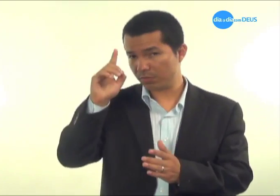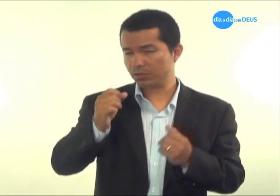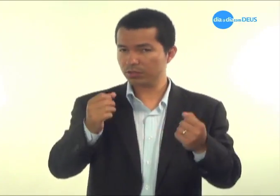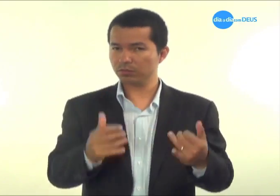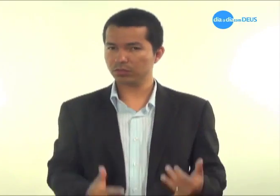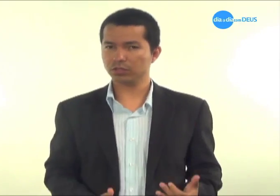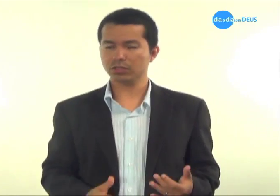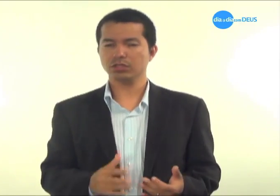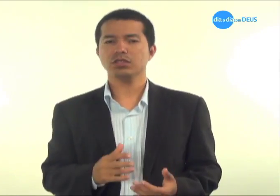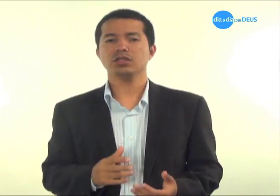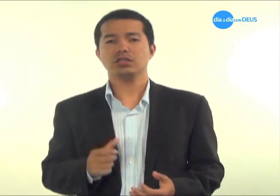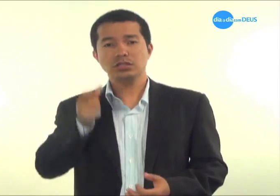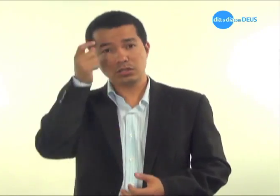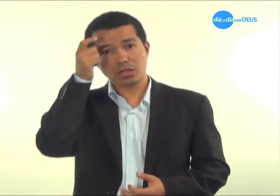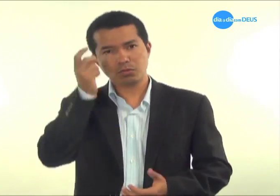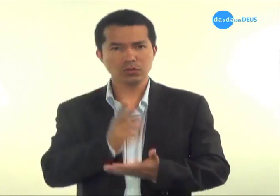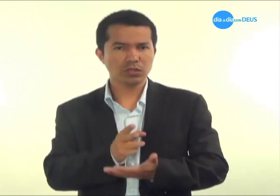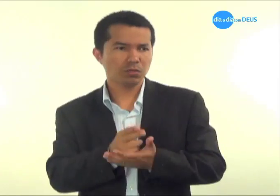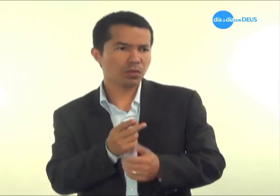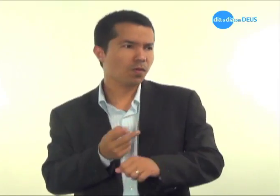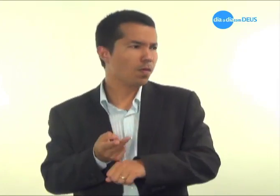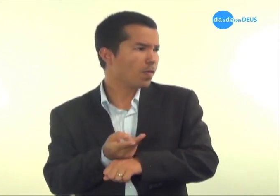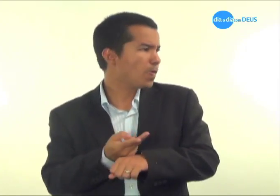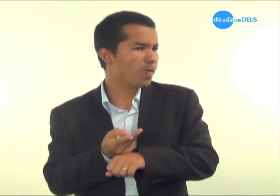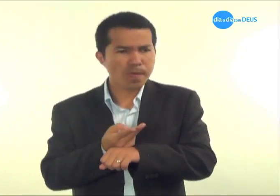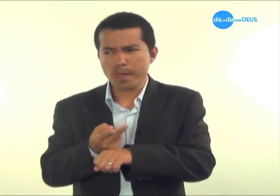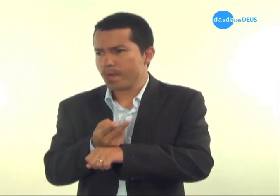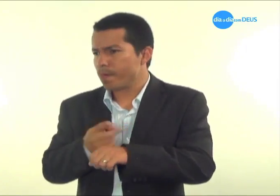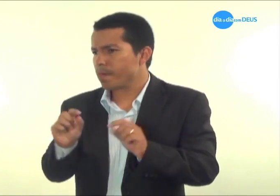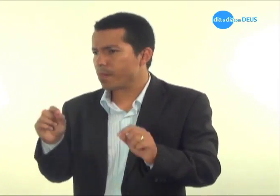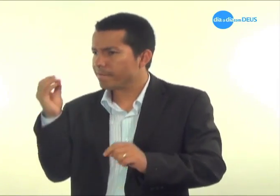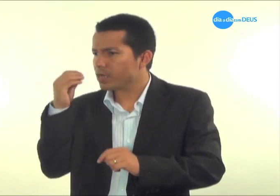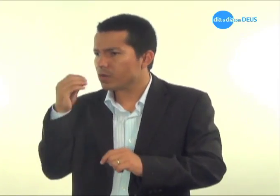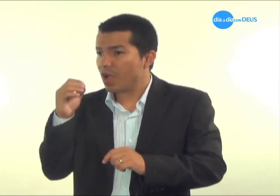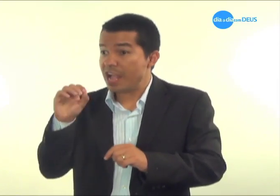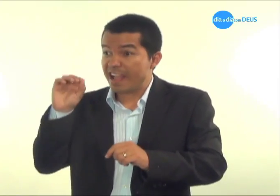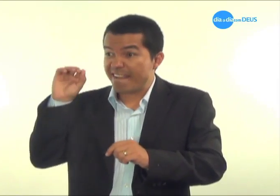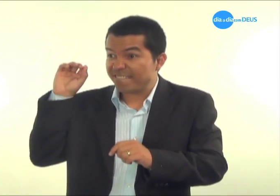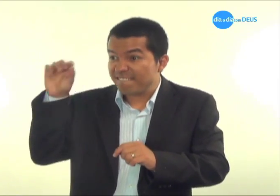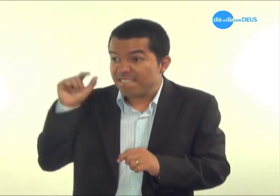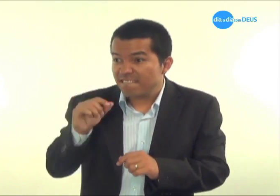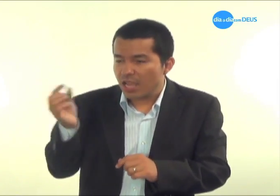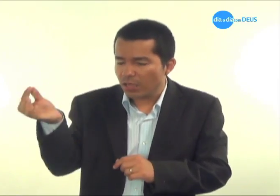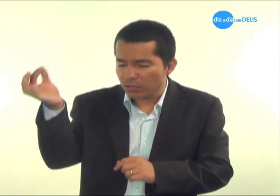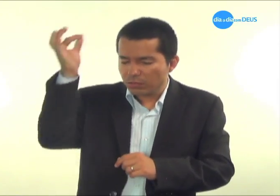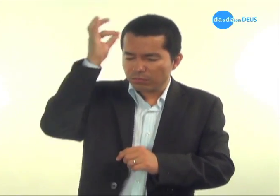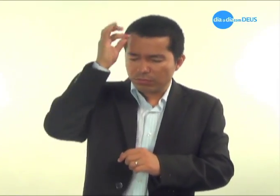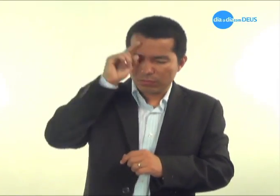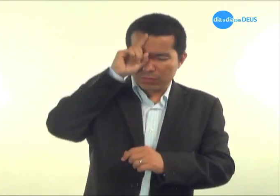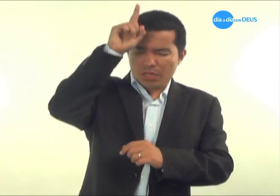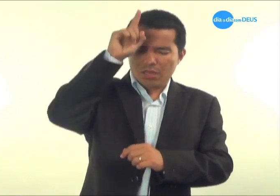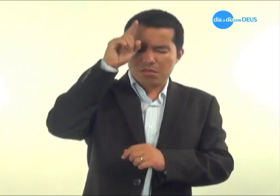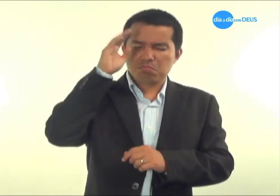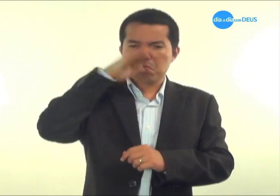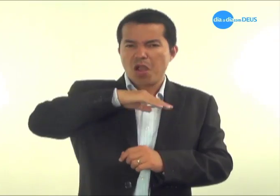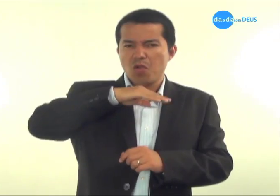vidas e sempre que ele pode, ele semeia um pensamento que não é bom. Agora, o que você vai fazer